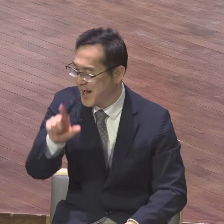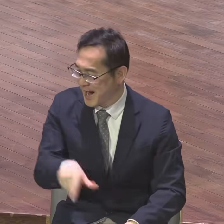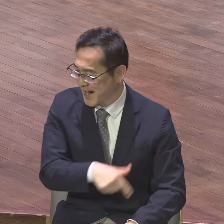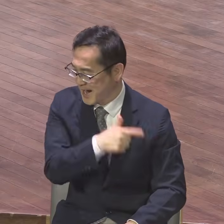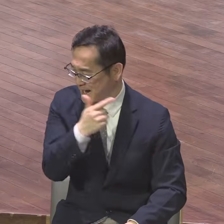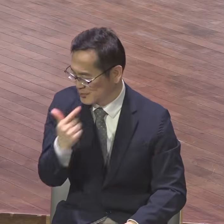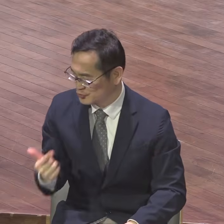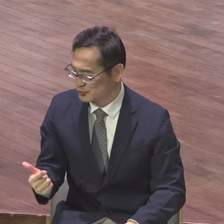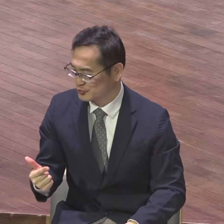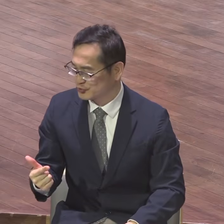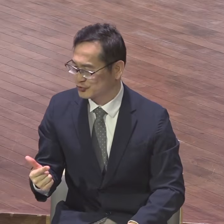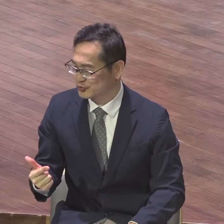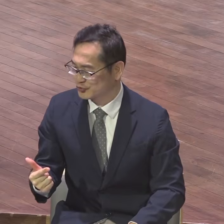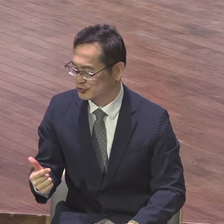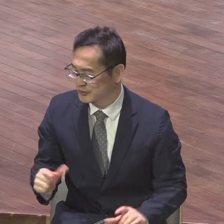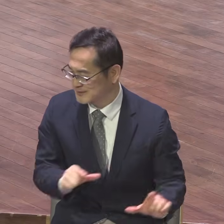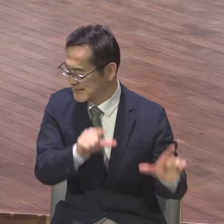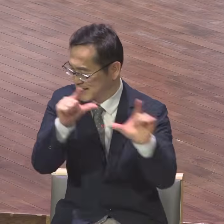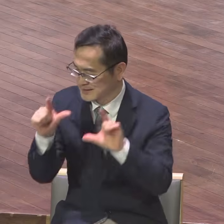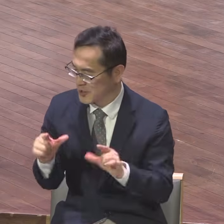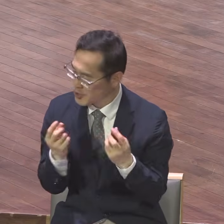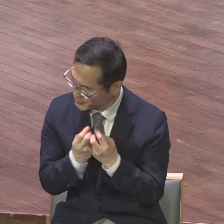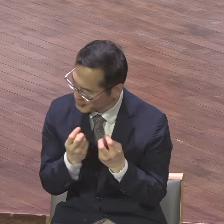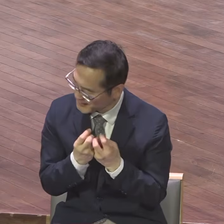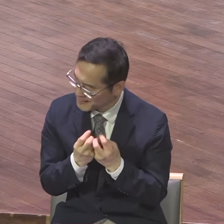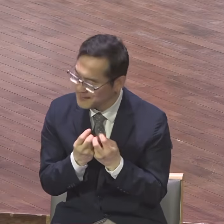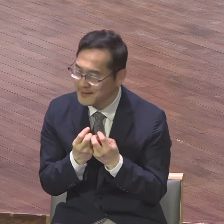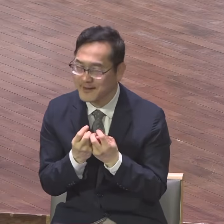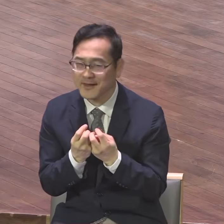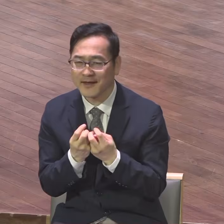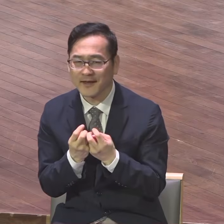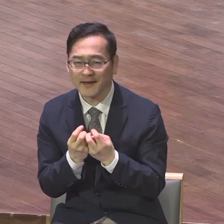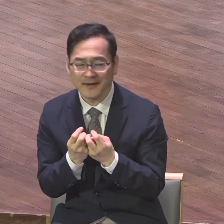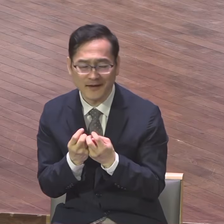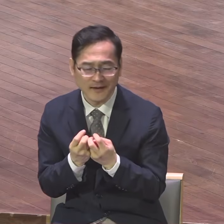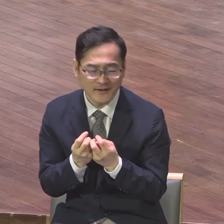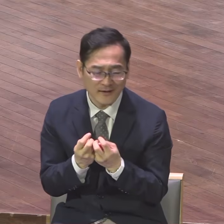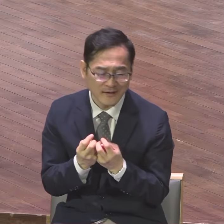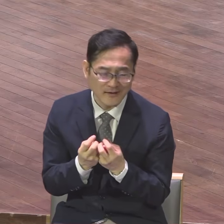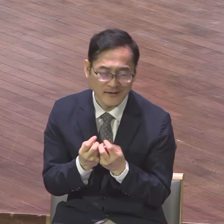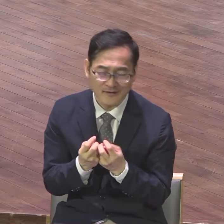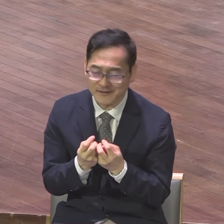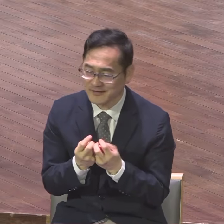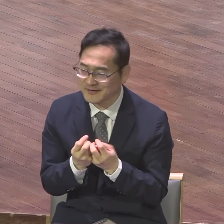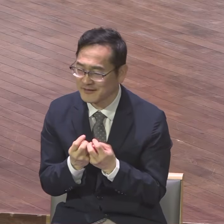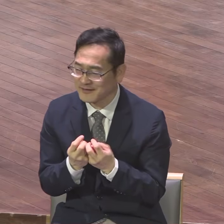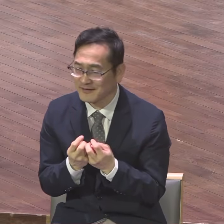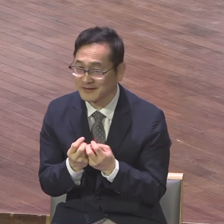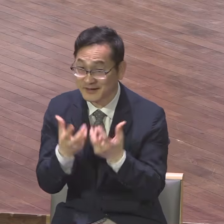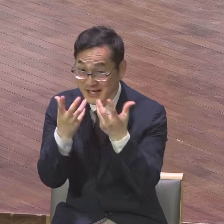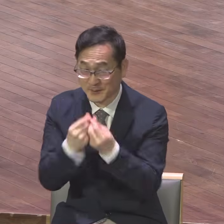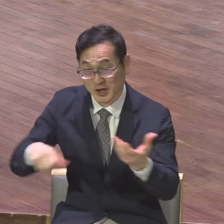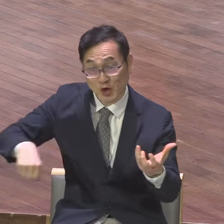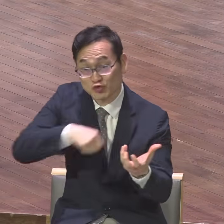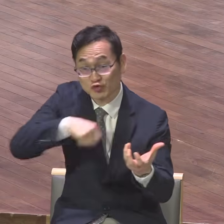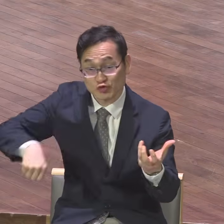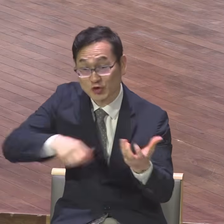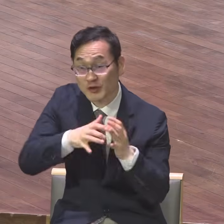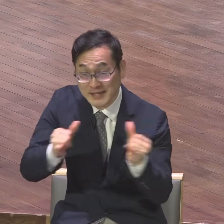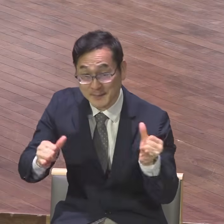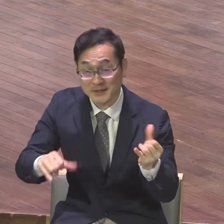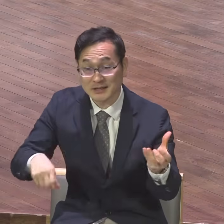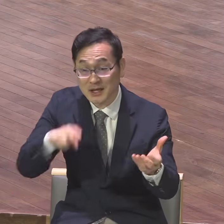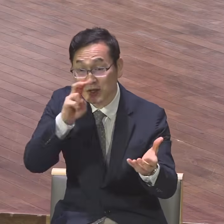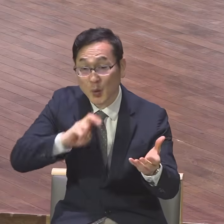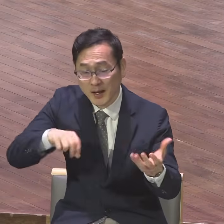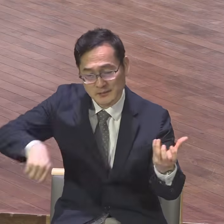어떻게 시작하느냐 달려 있습니다. 연주자는 음악회가 시작되기 전에 악기를 조율합니다.